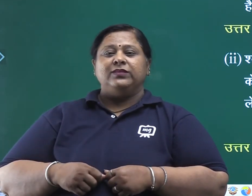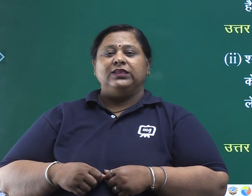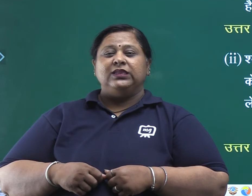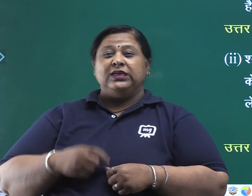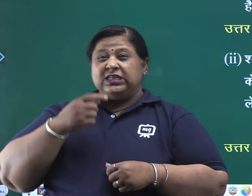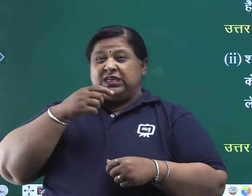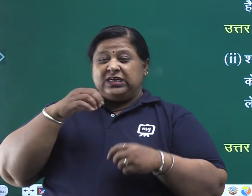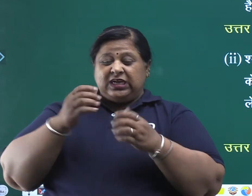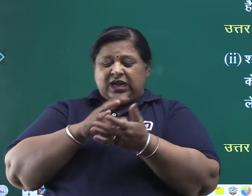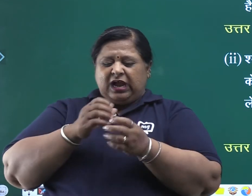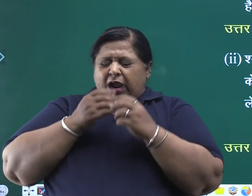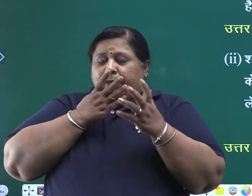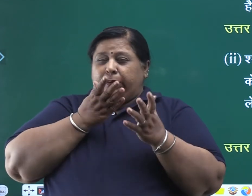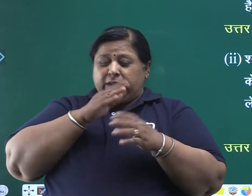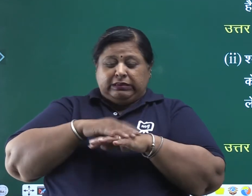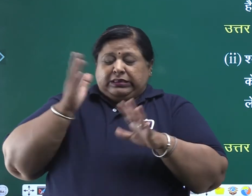अर्थात गर्म हवा